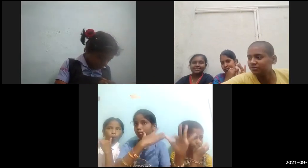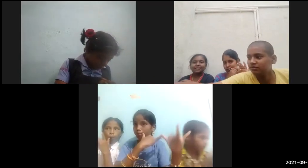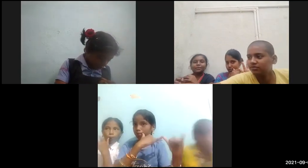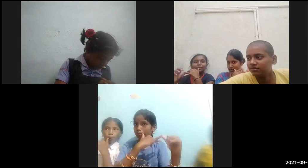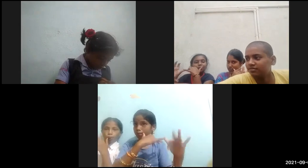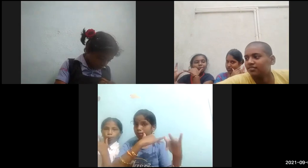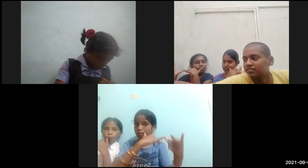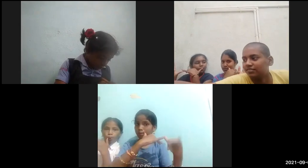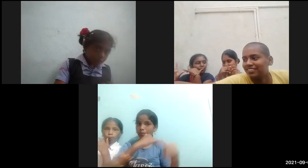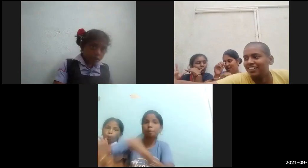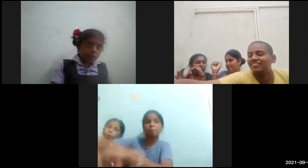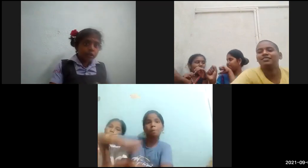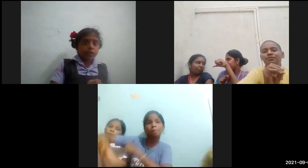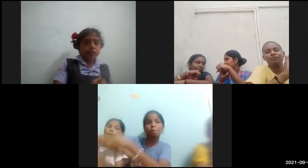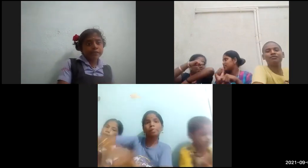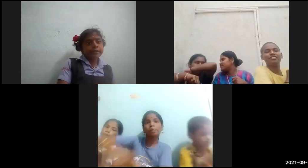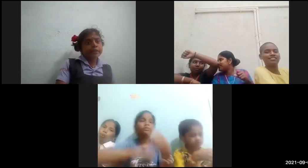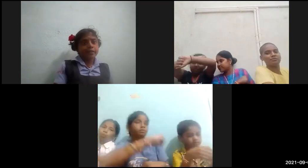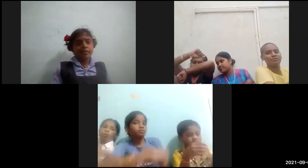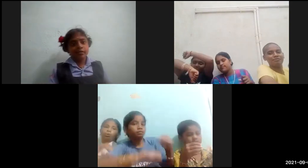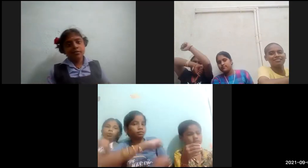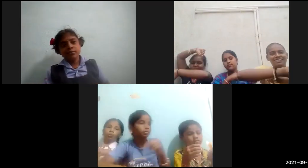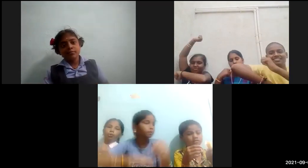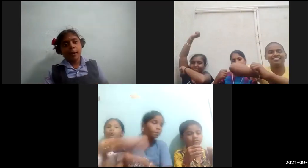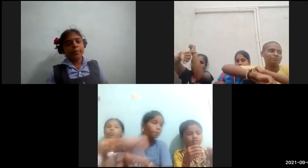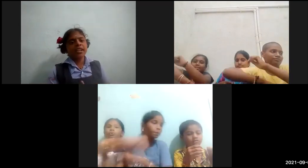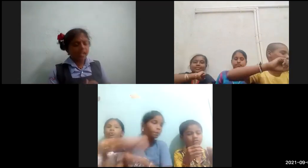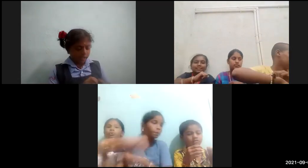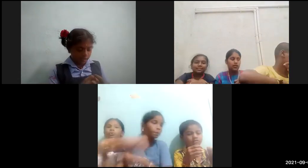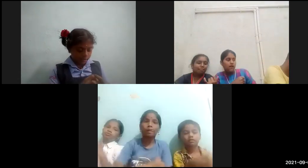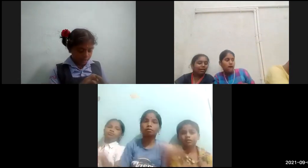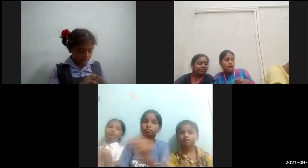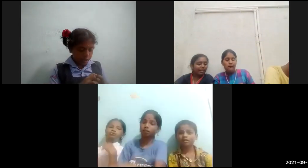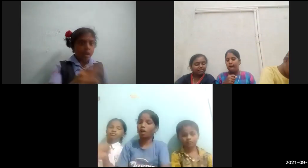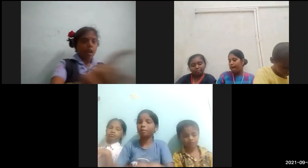Thank you.